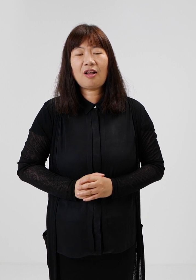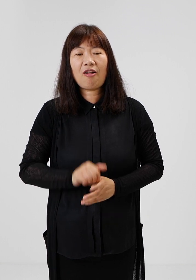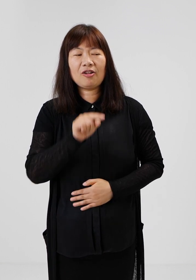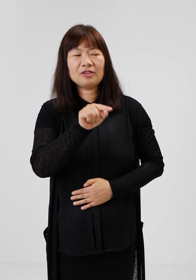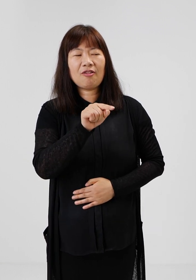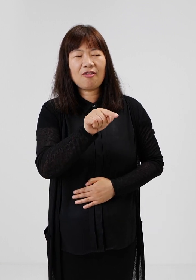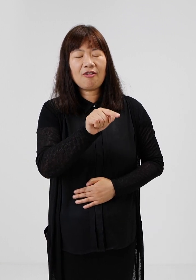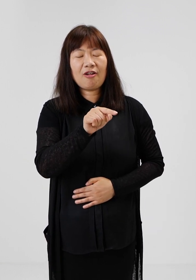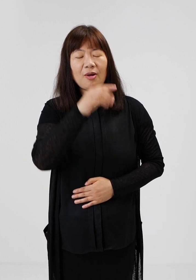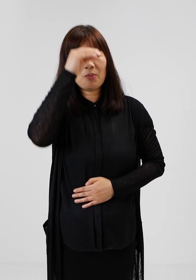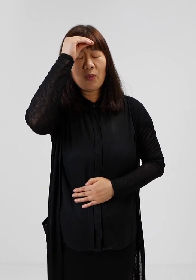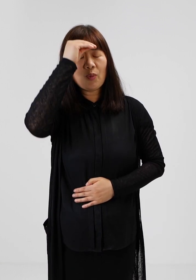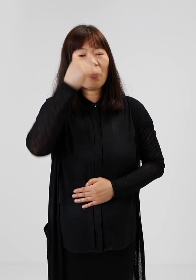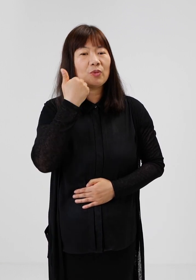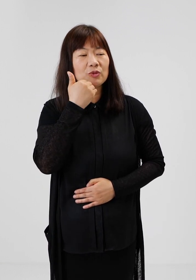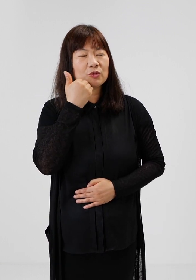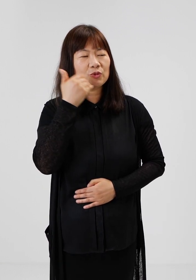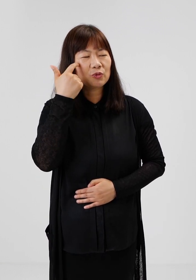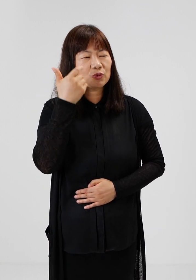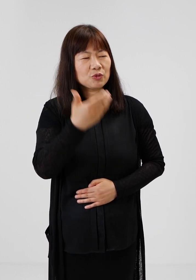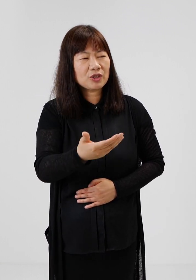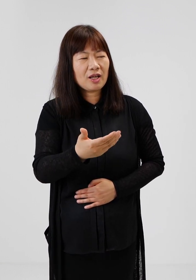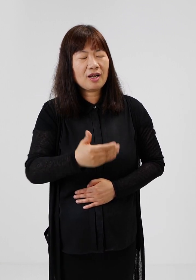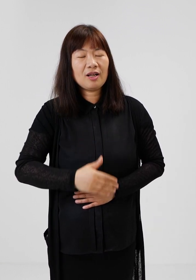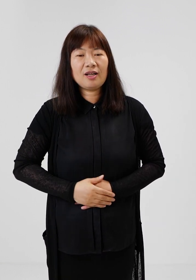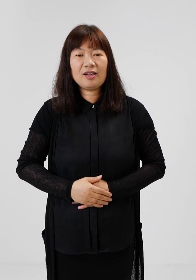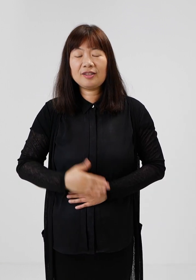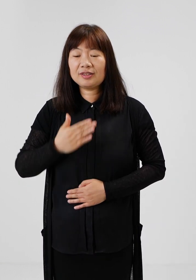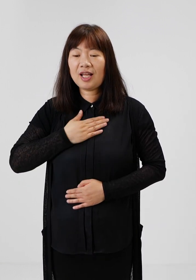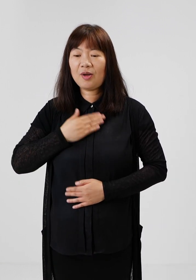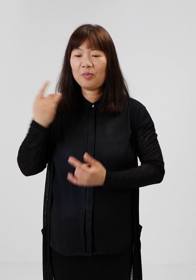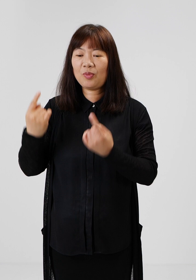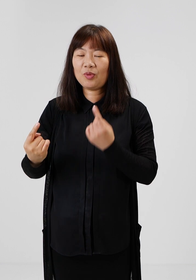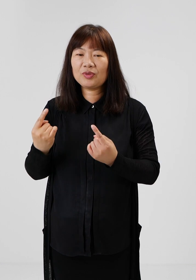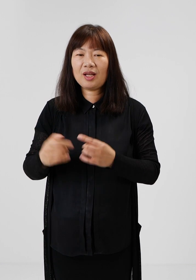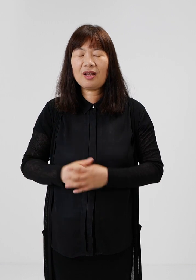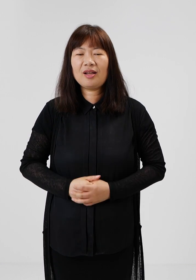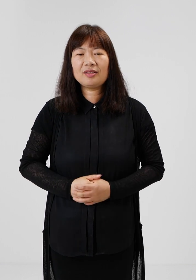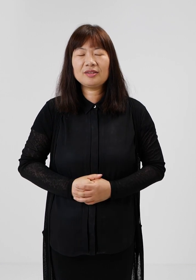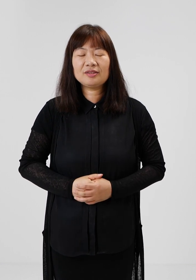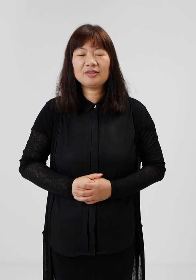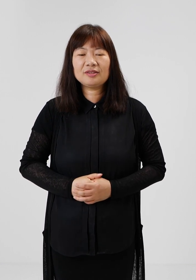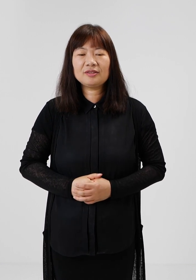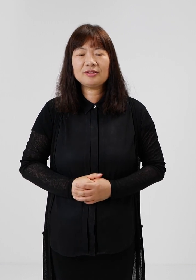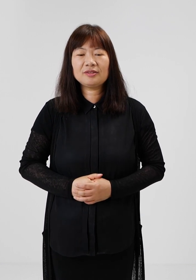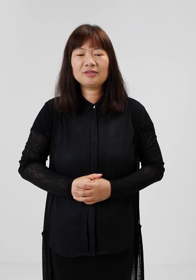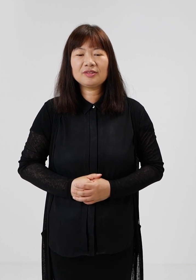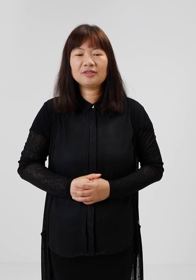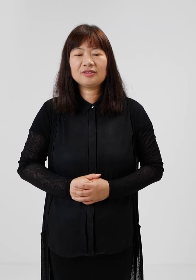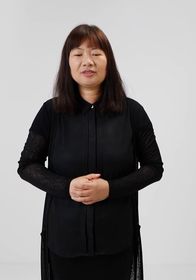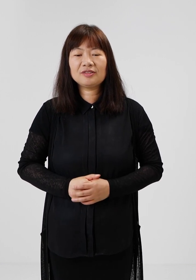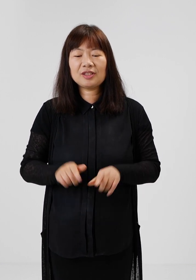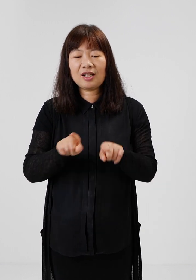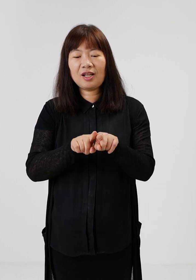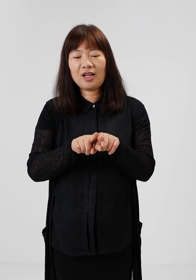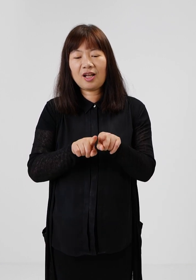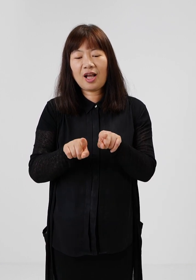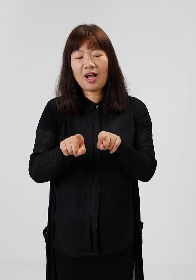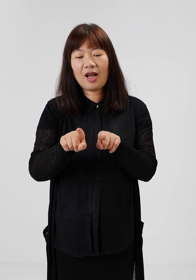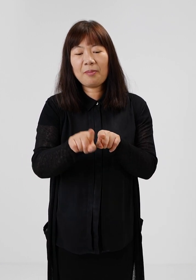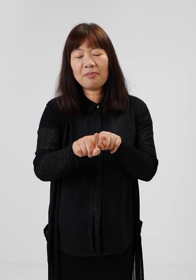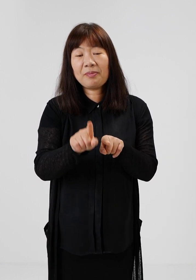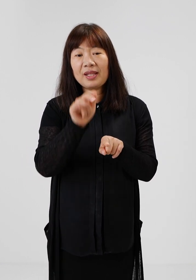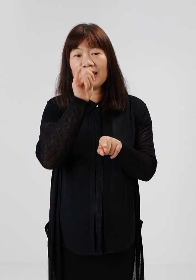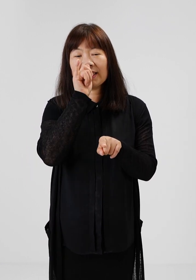너의 롤 모델이 누구냐? 그러면 자기보다 한 눈금 앞에 있는 선배를 늘 얘기해요.